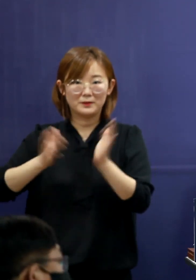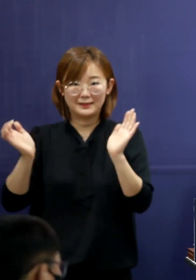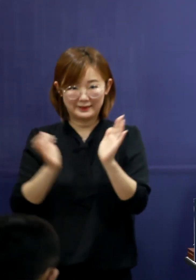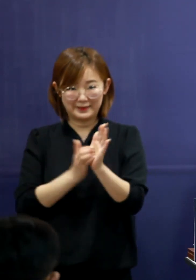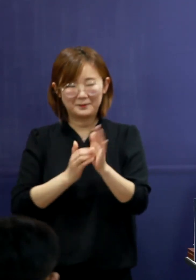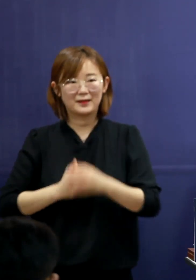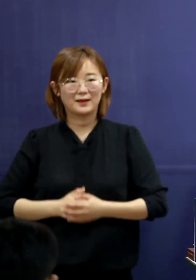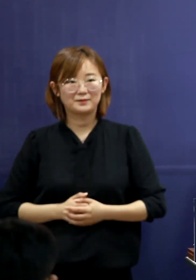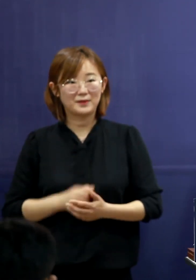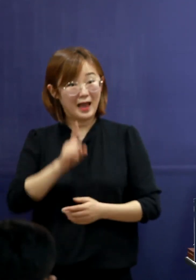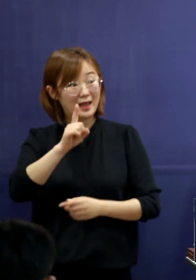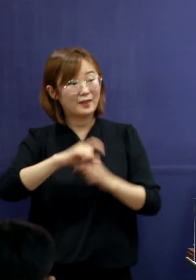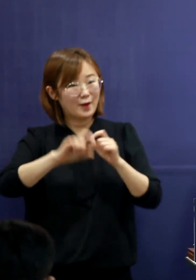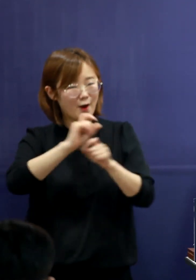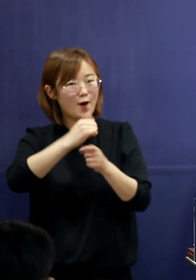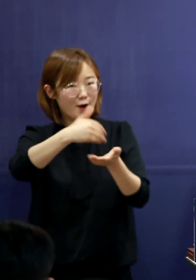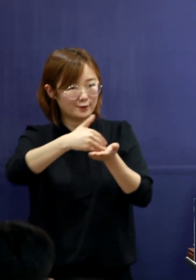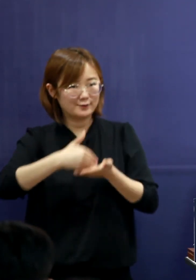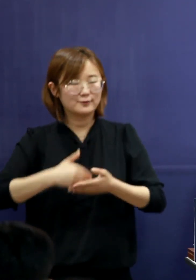예, 말씀하십시오. 네.